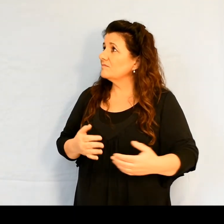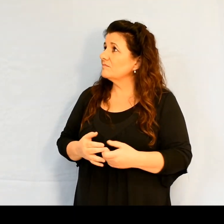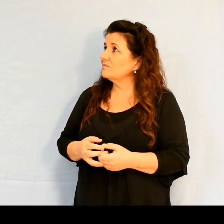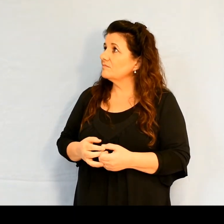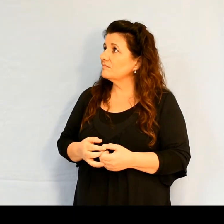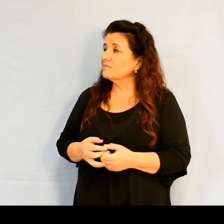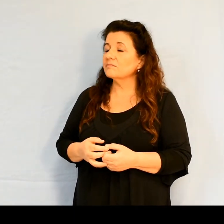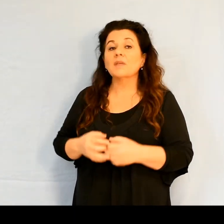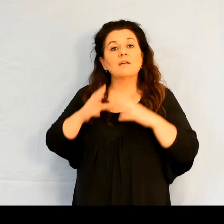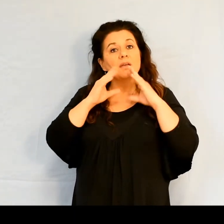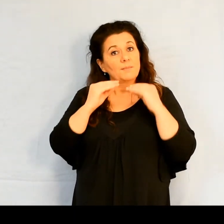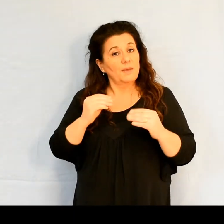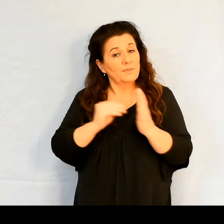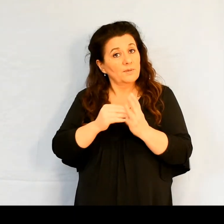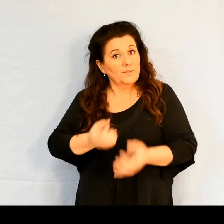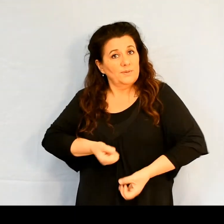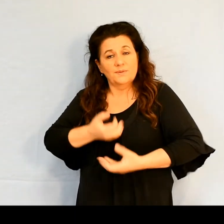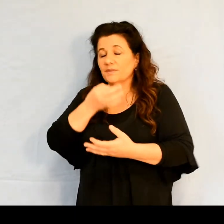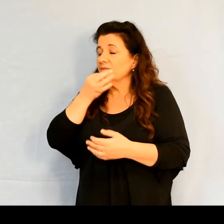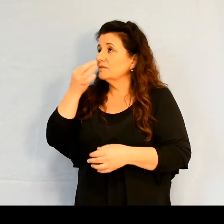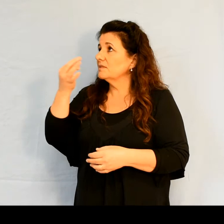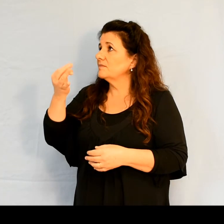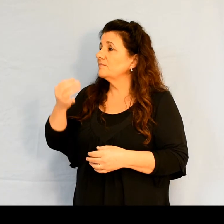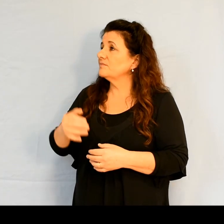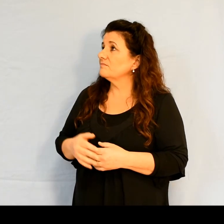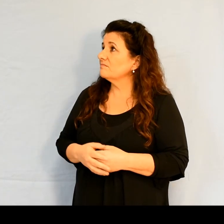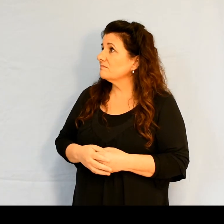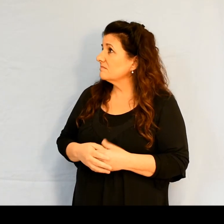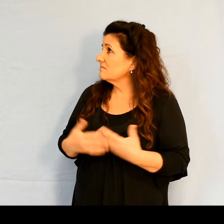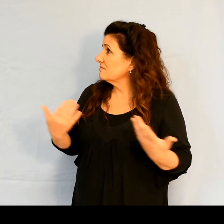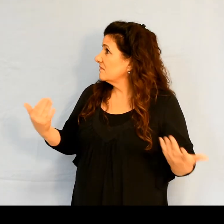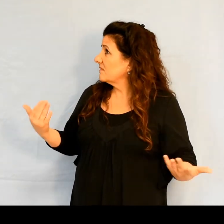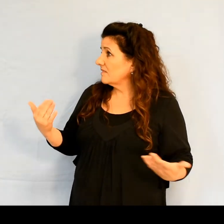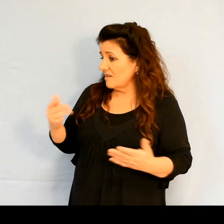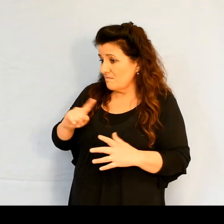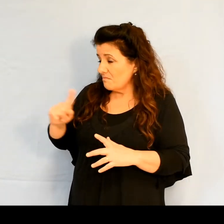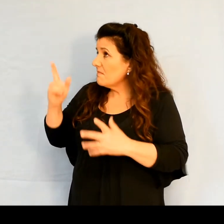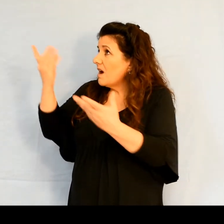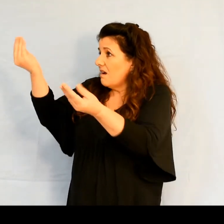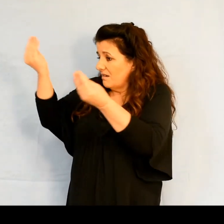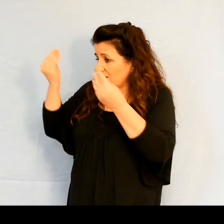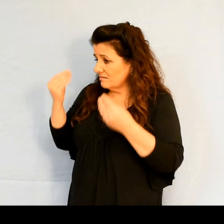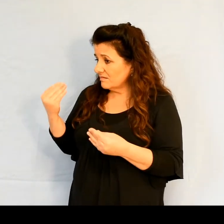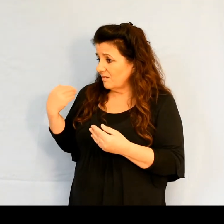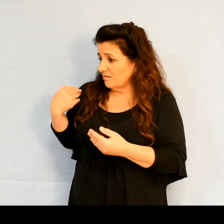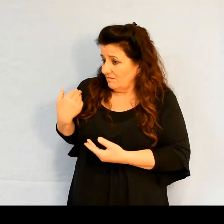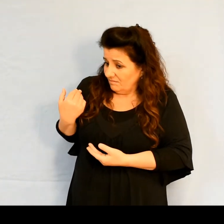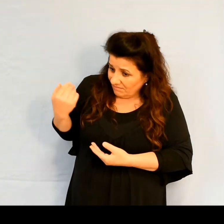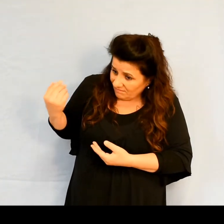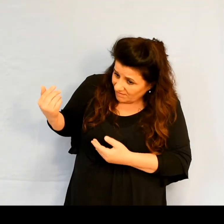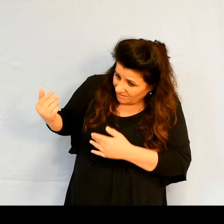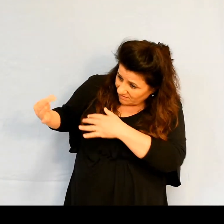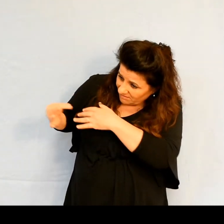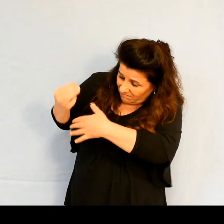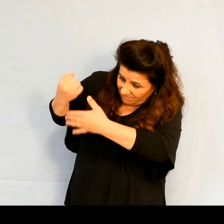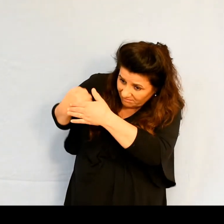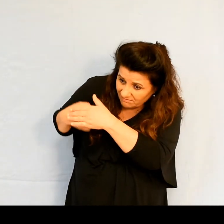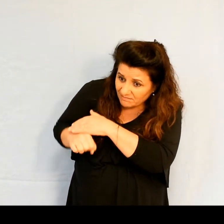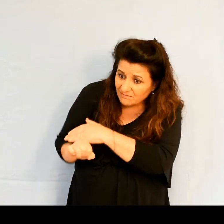Abraham dit encore, Tu ne m'as pas donné de descendance, et c'est un de mes